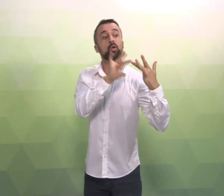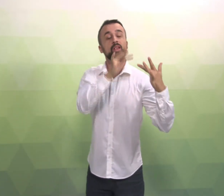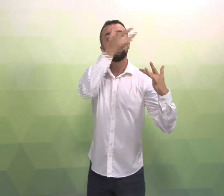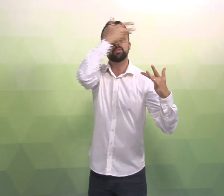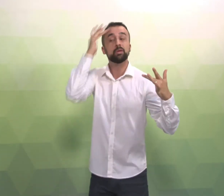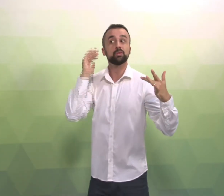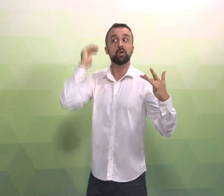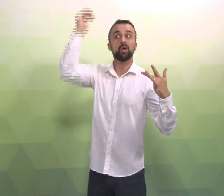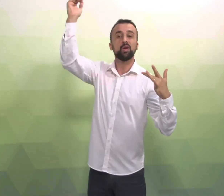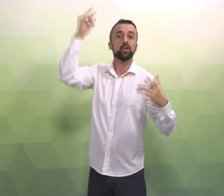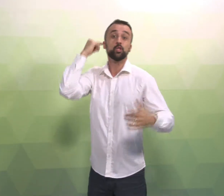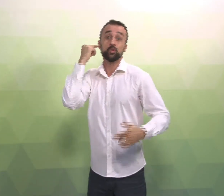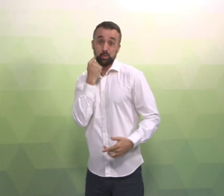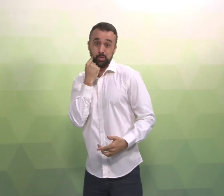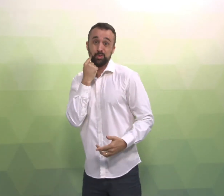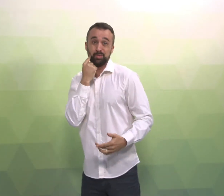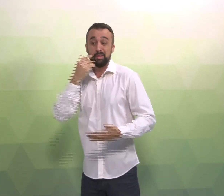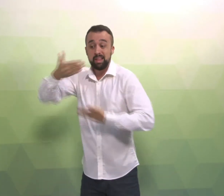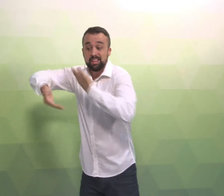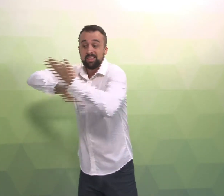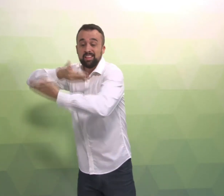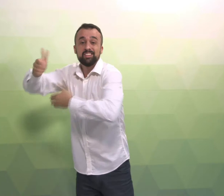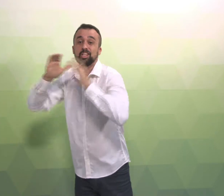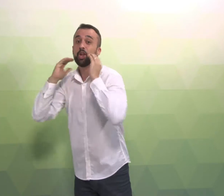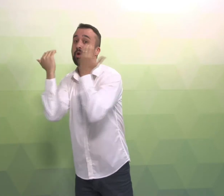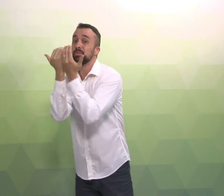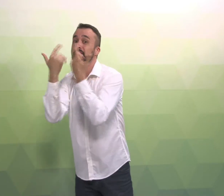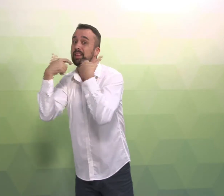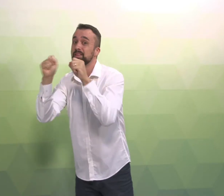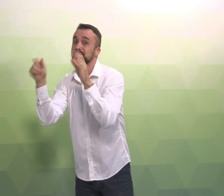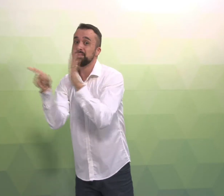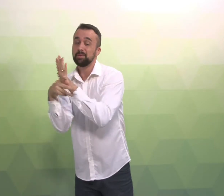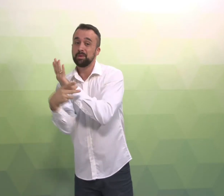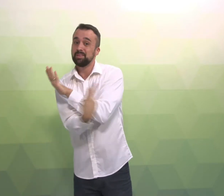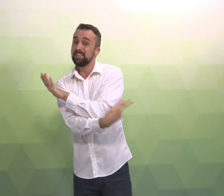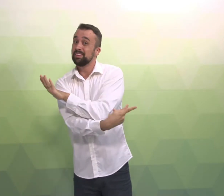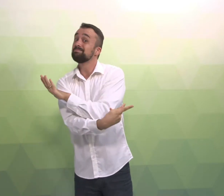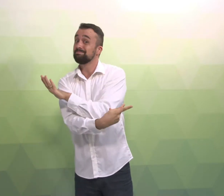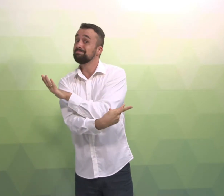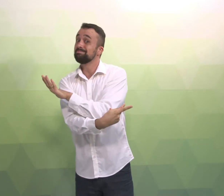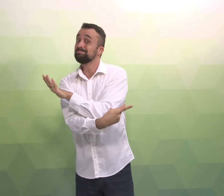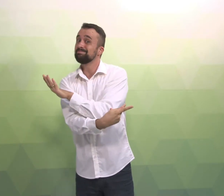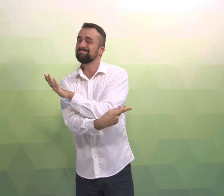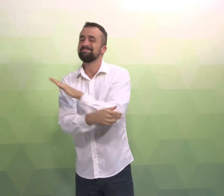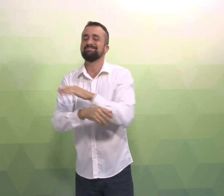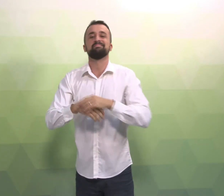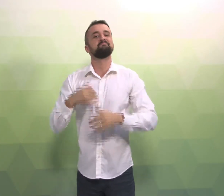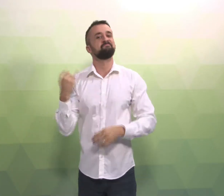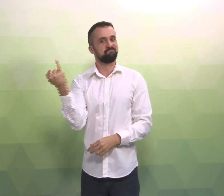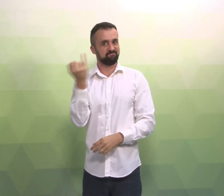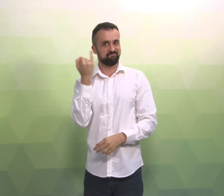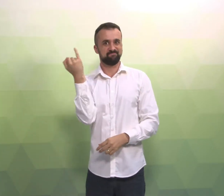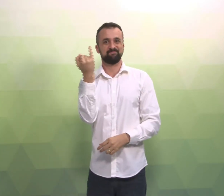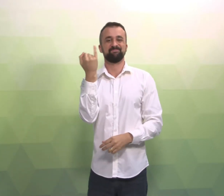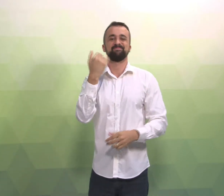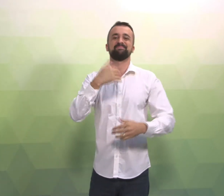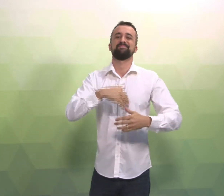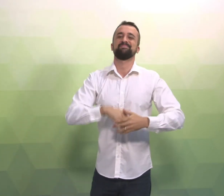É importante também as crianças surdas terem contato com adultos surdos, para interagir na sua comunidade linguística.